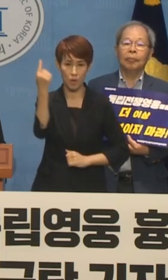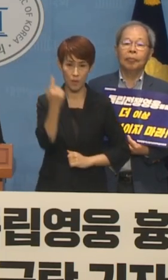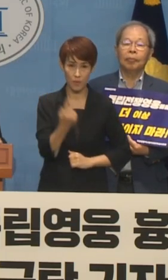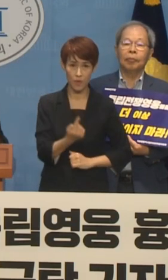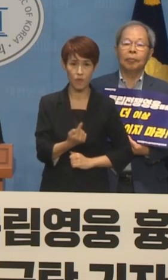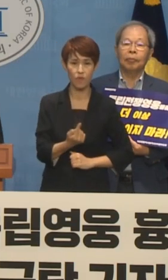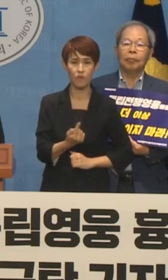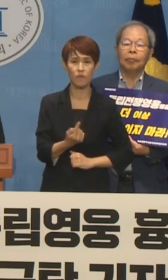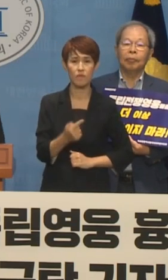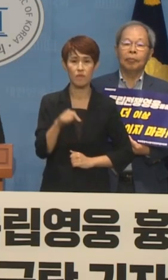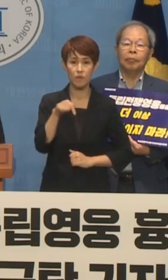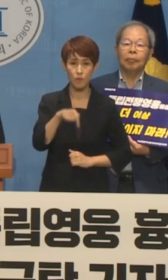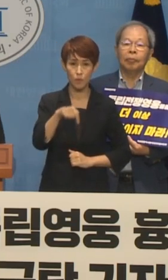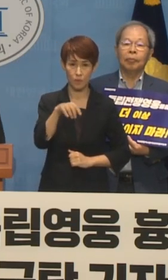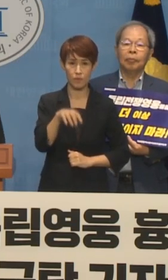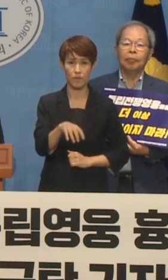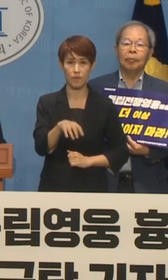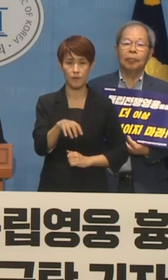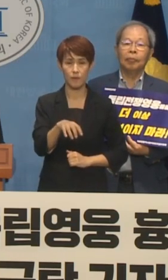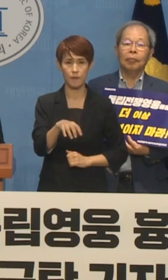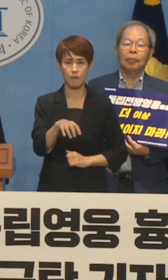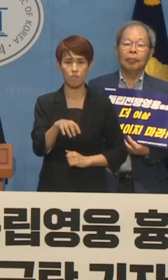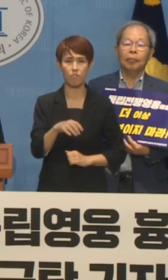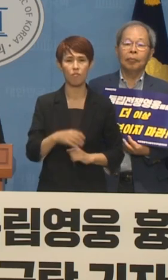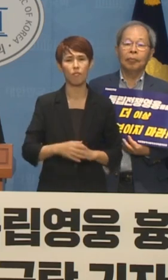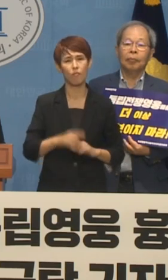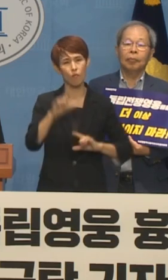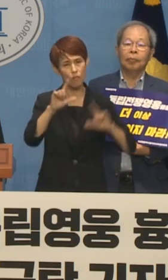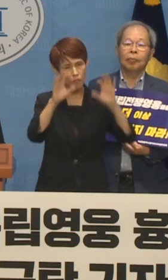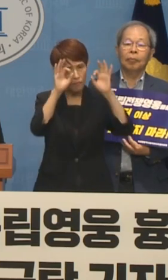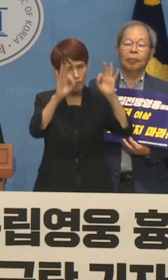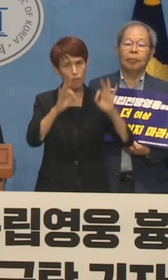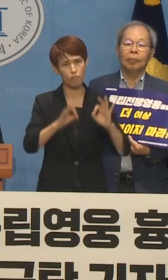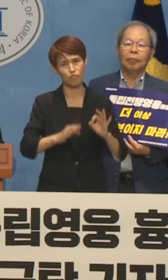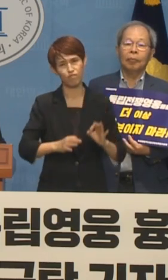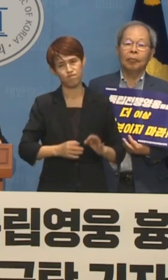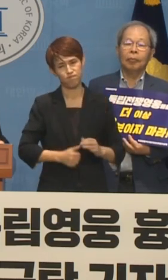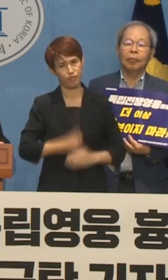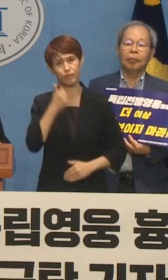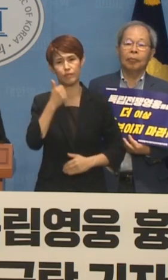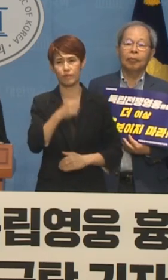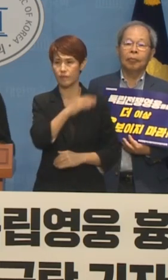그 권력에 지금 분노이고 엄청 부끄럽습니다.